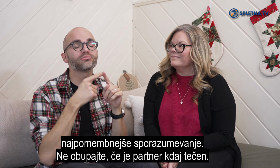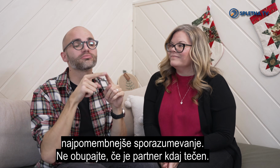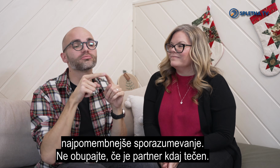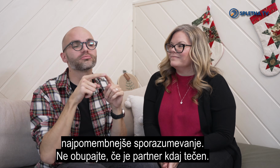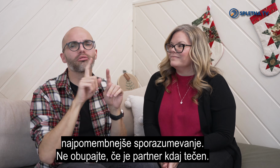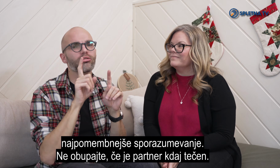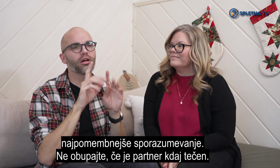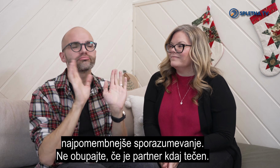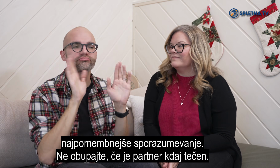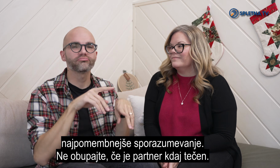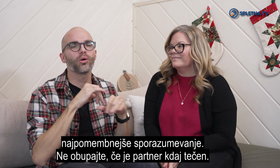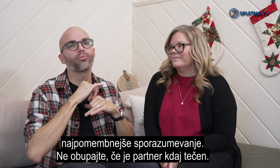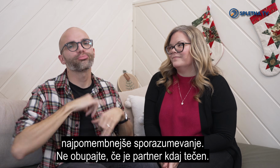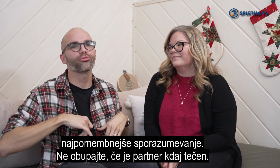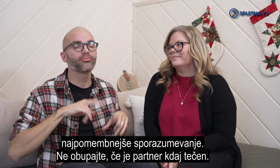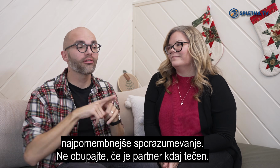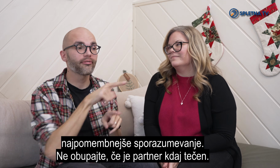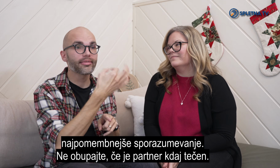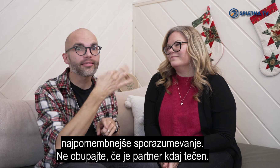Ne obupajte, če je partner kdaj tečen.